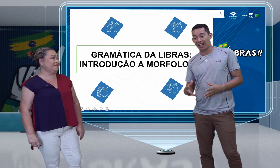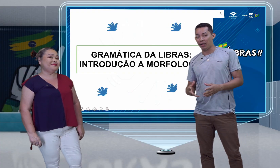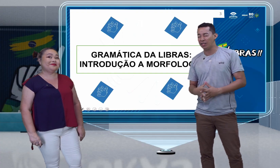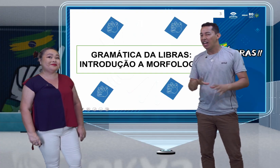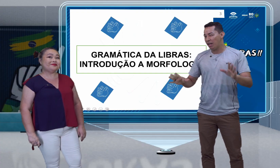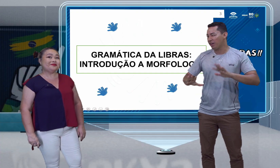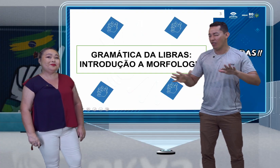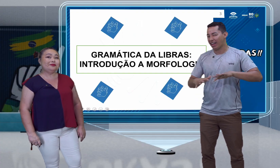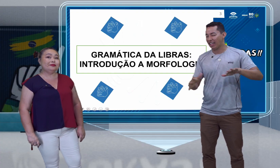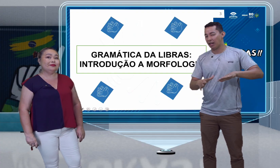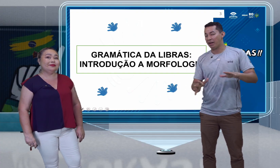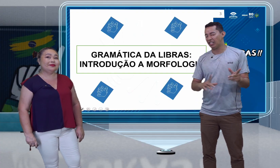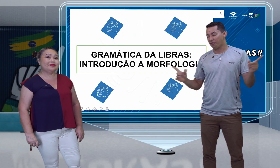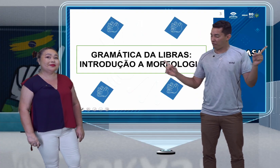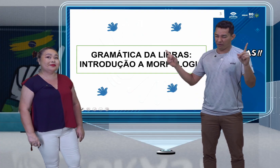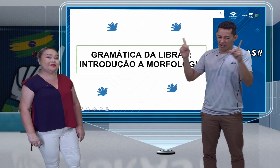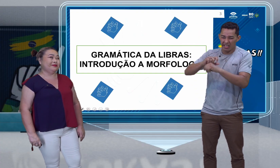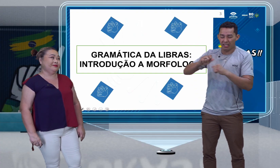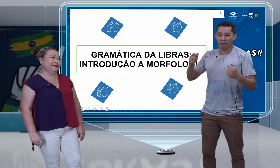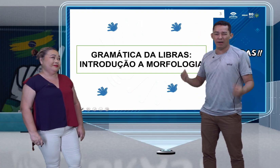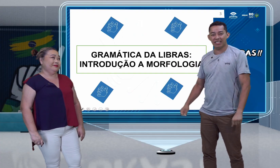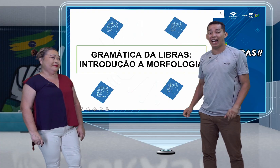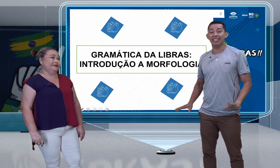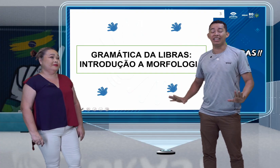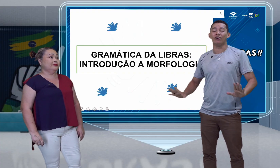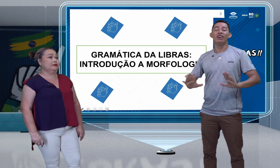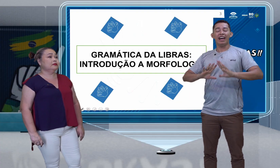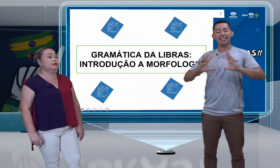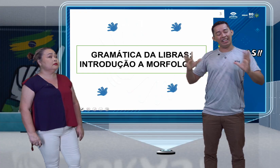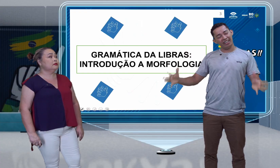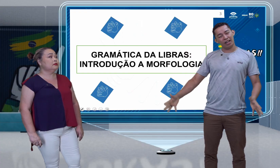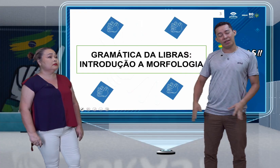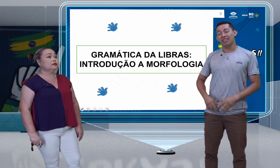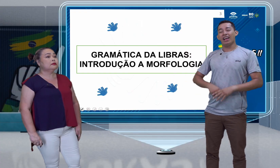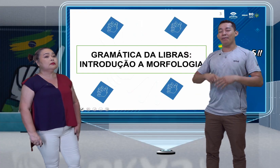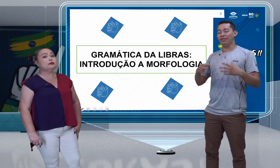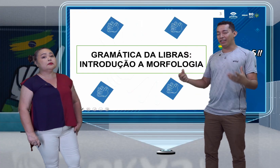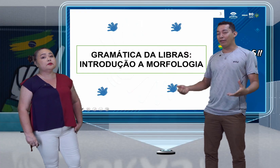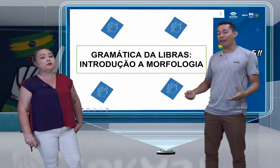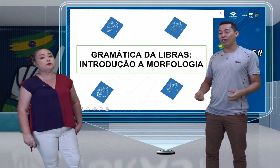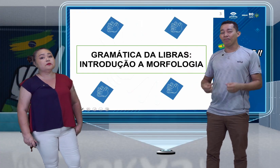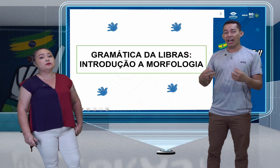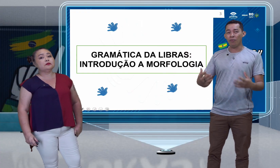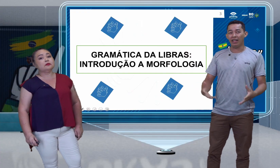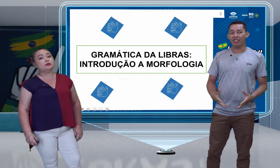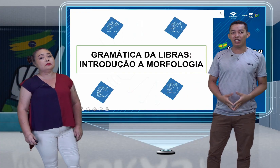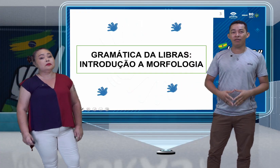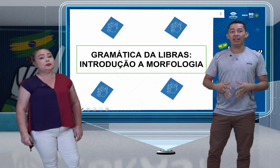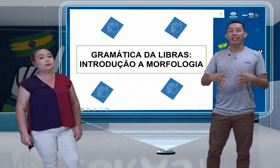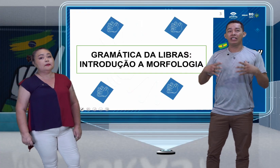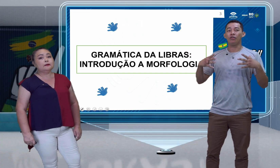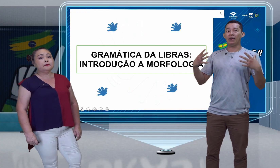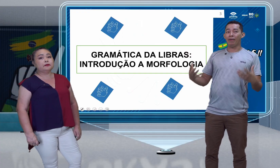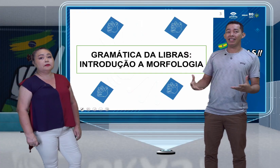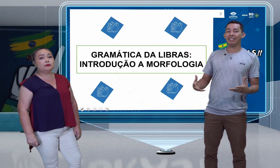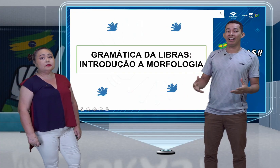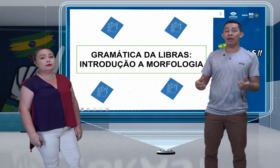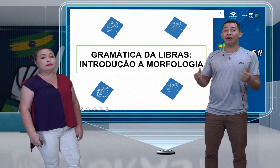Libras. Lembra que não é aquela gramática difícil, pesada, não. É da Libras, é muito tranquilo, é uma eletiva. Então, gramática da Libras